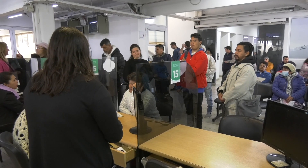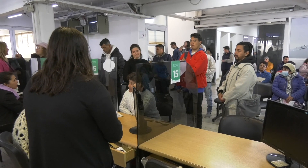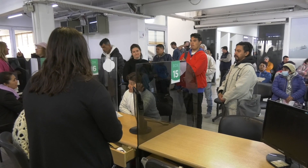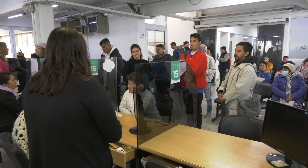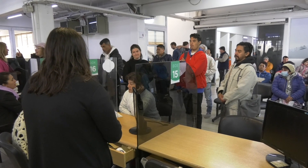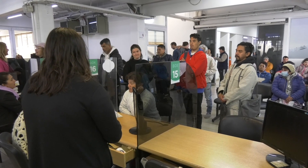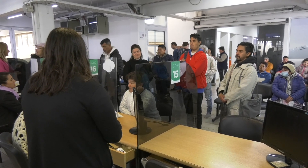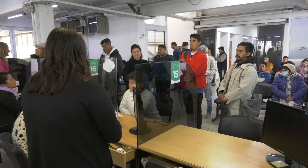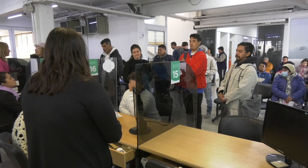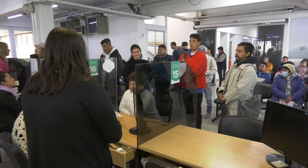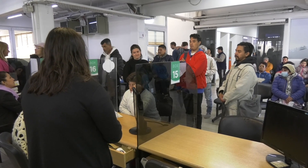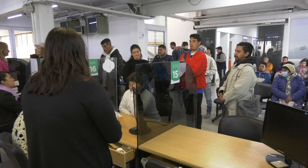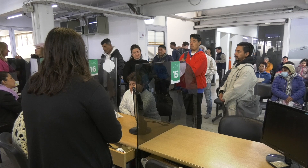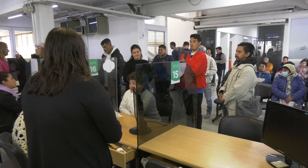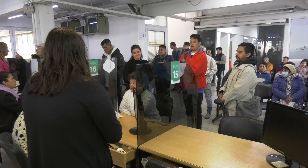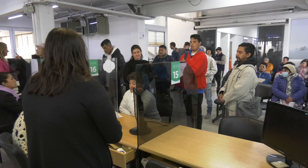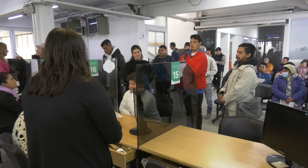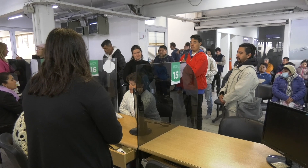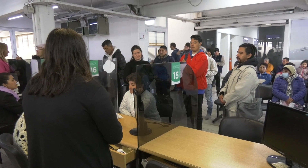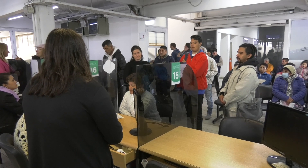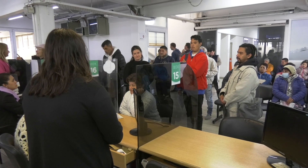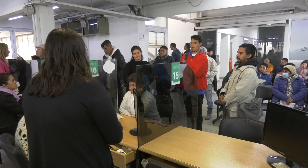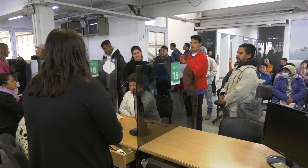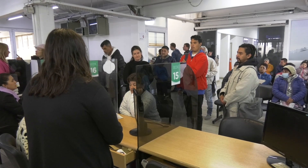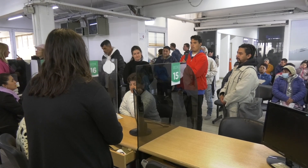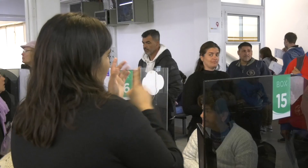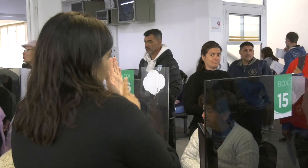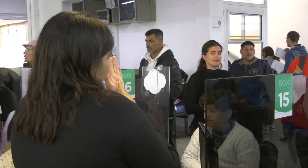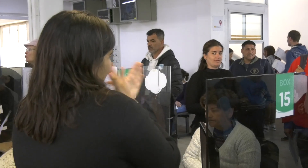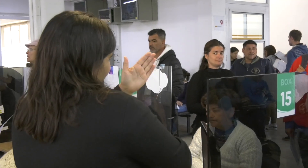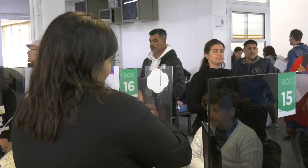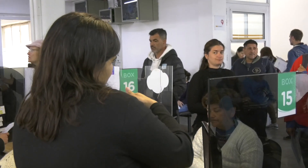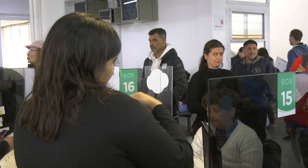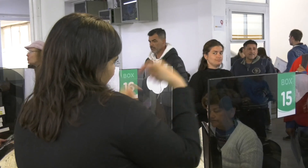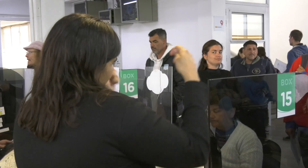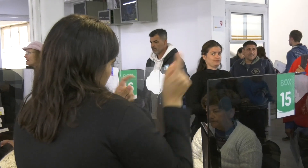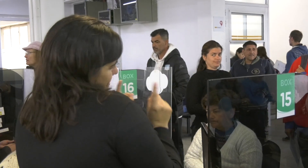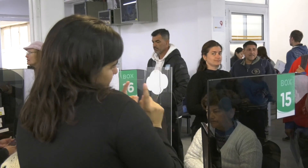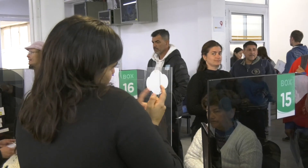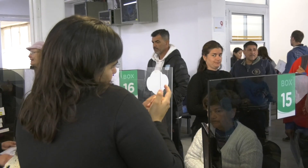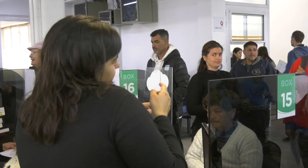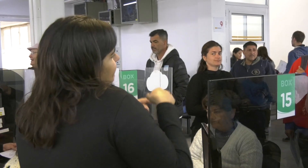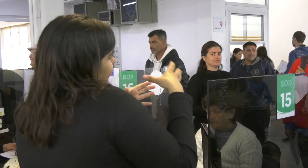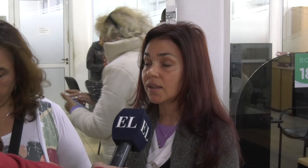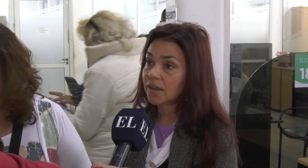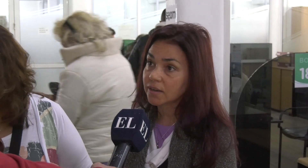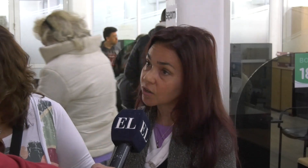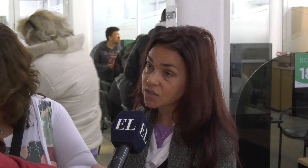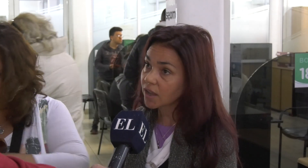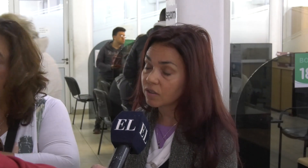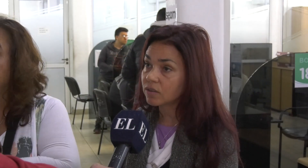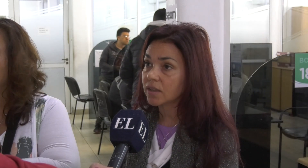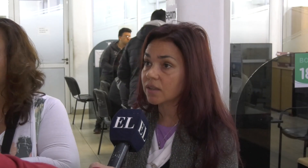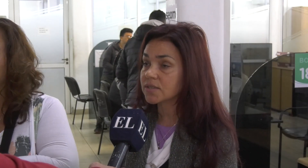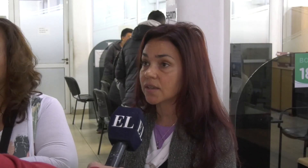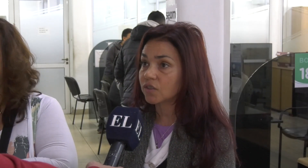los sistemas, es decir, tarjeta SUBE y la credencial del CUT y la credencial del carnet